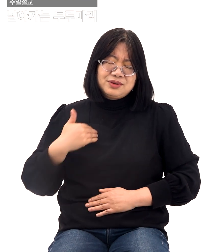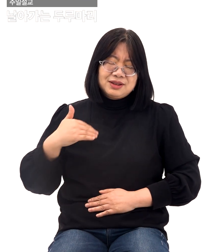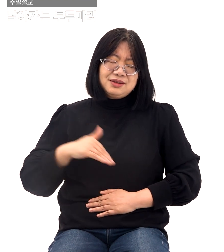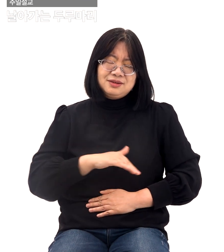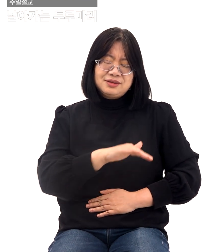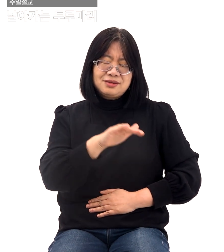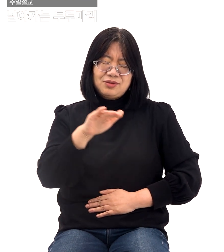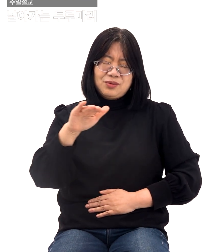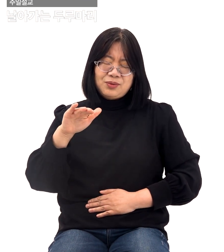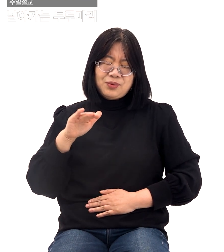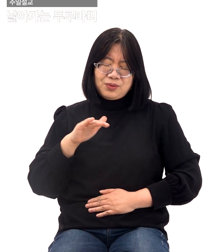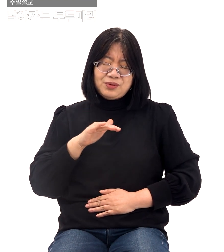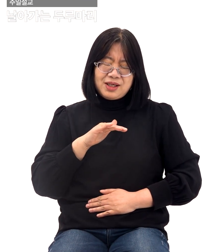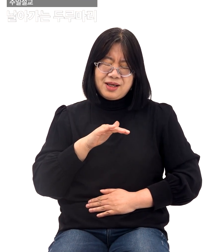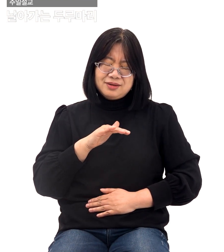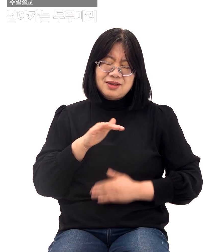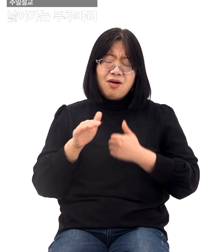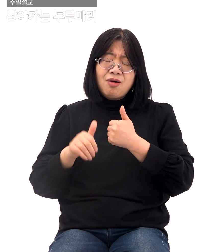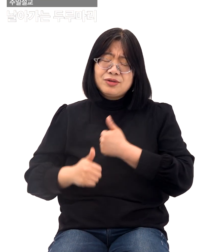우린